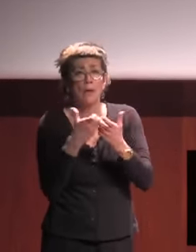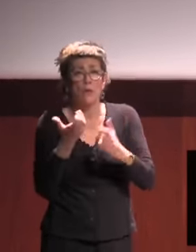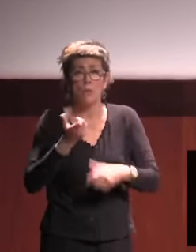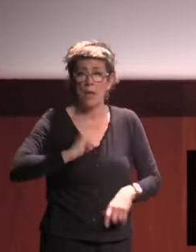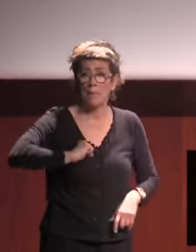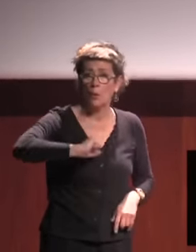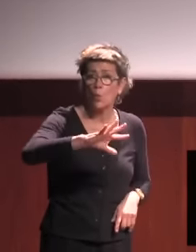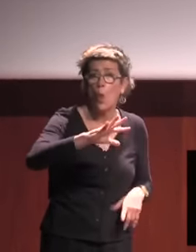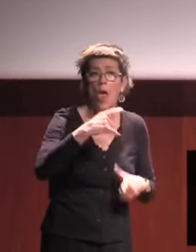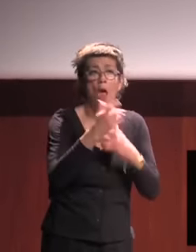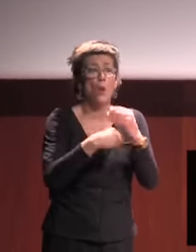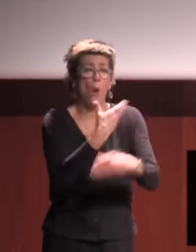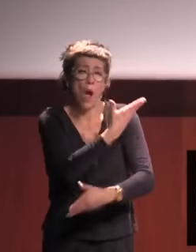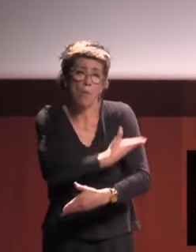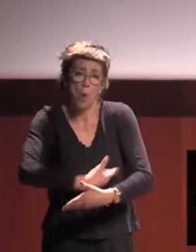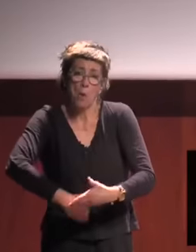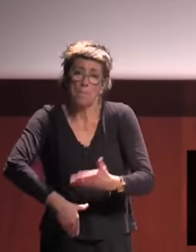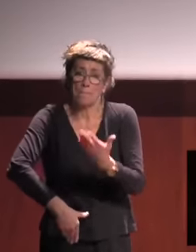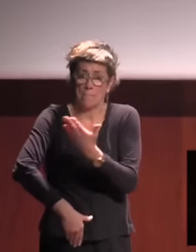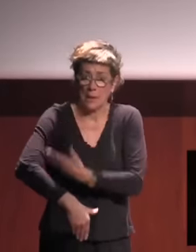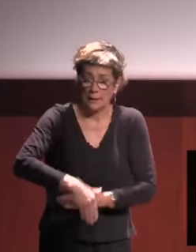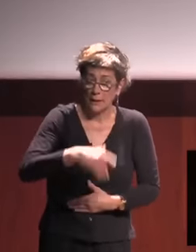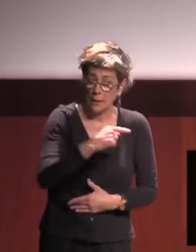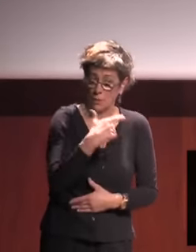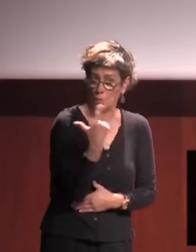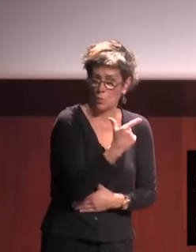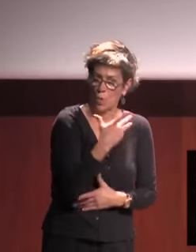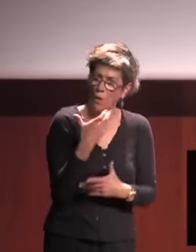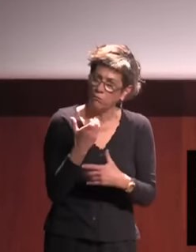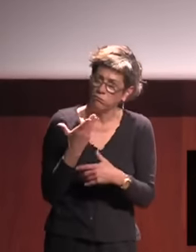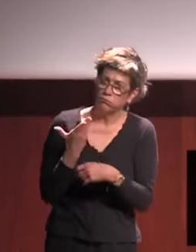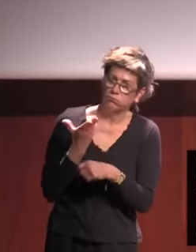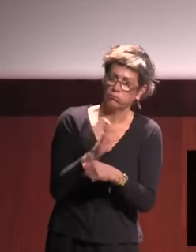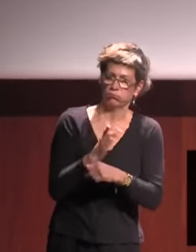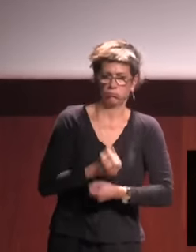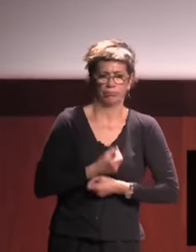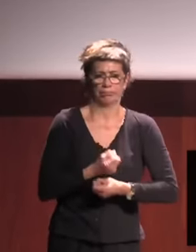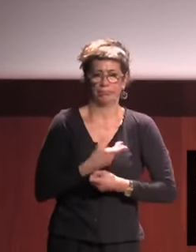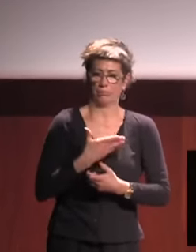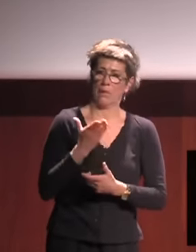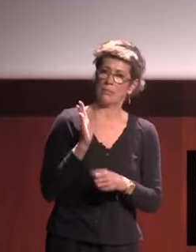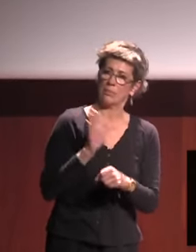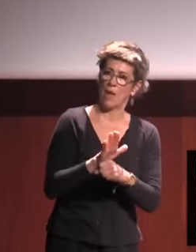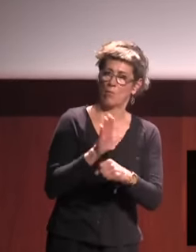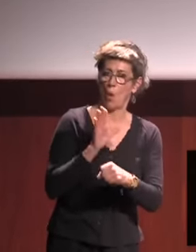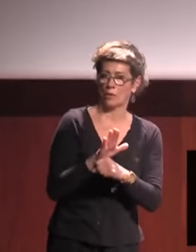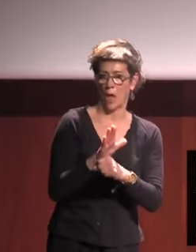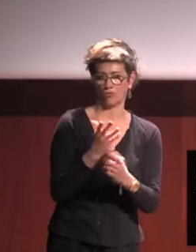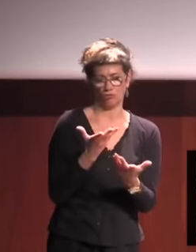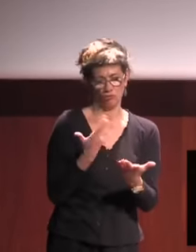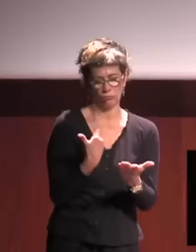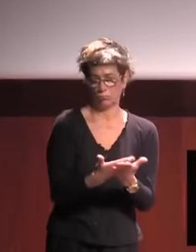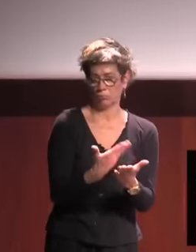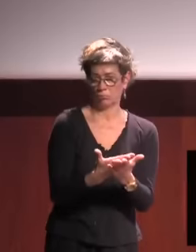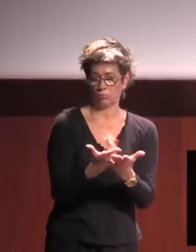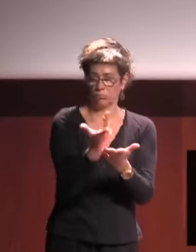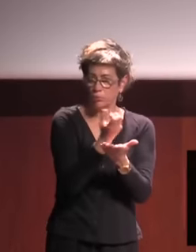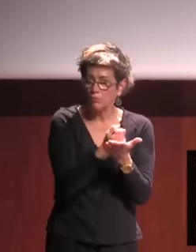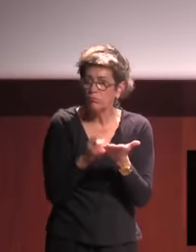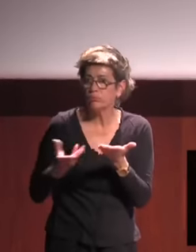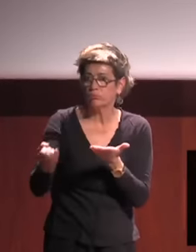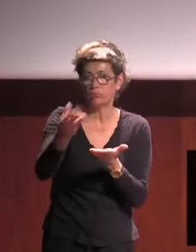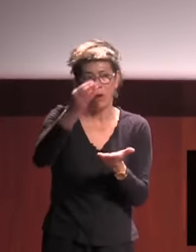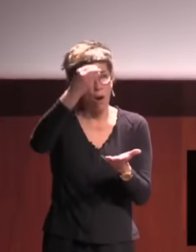Emmanuel Laborie ou Armand Pelletier, ont voulu livrer témoignage par le médium qui permet de faire circuler sa